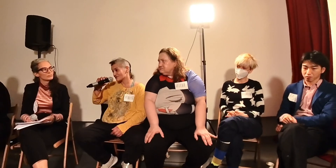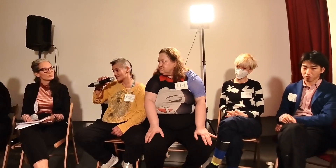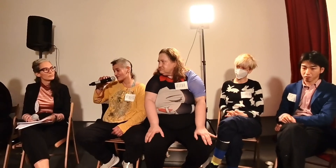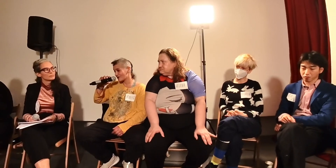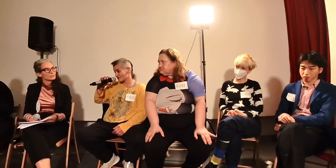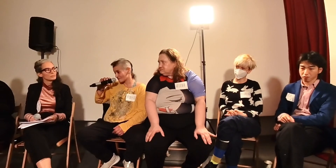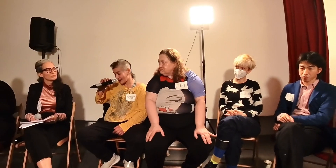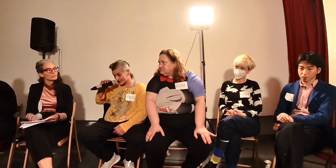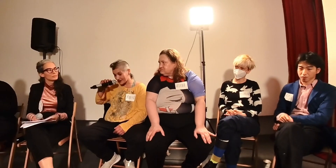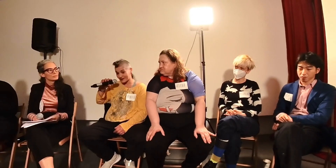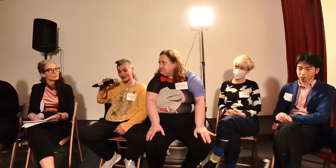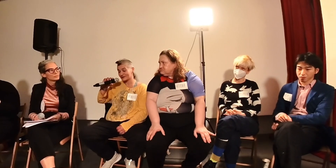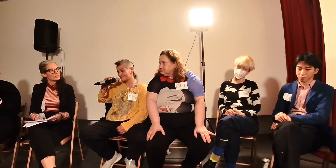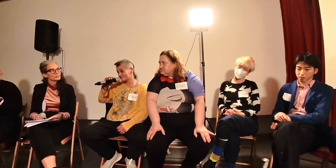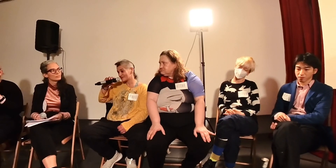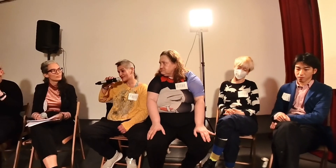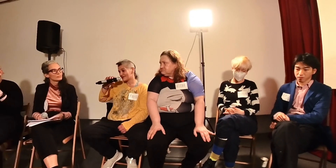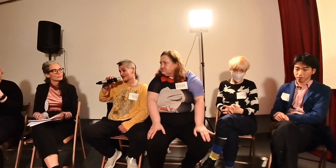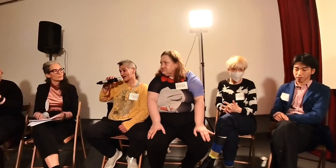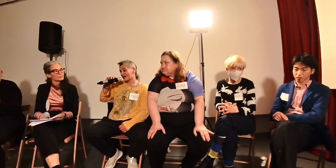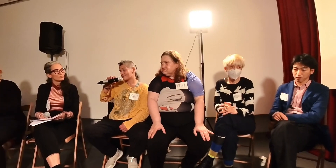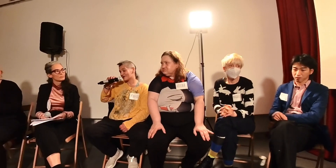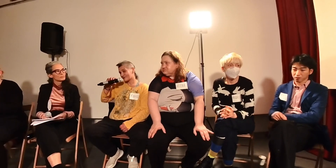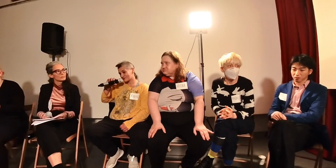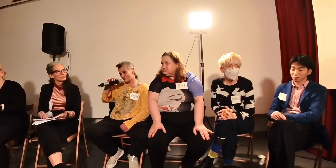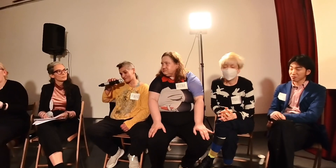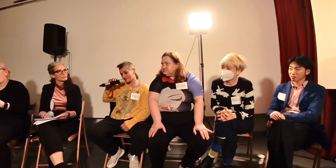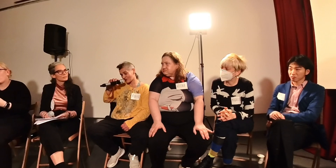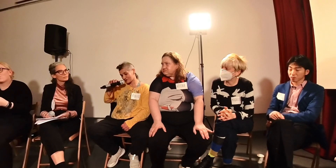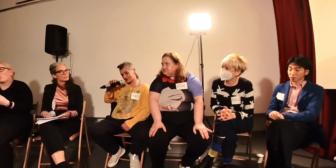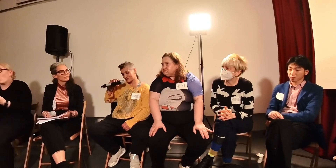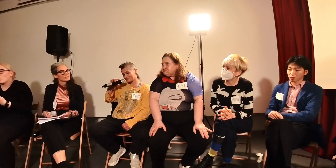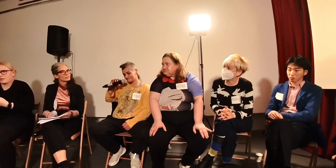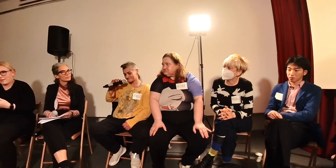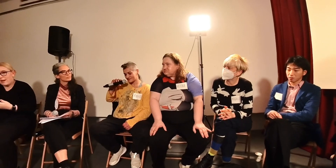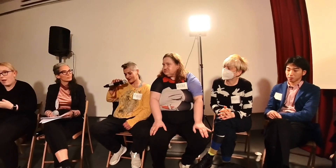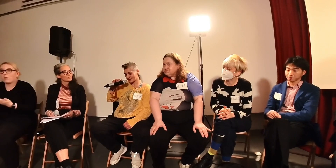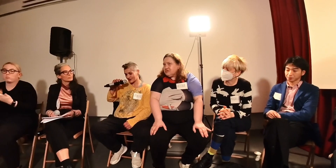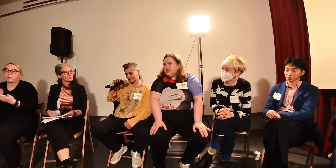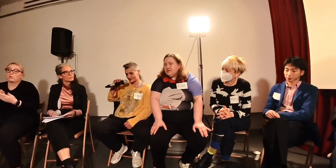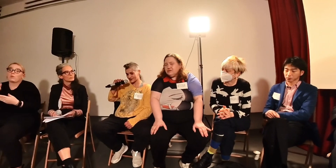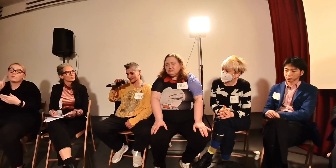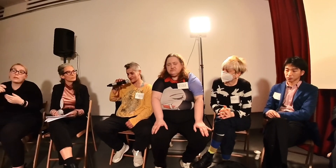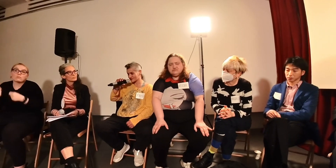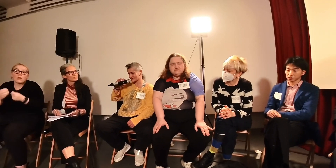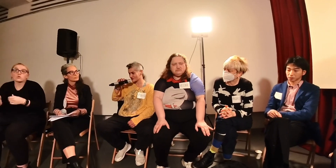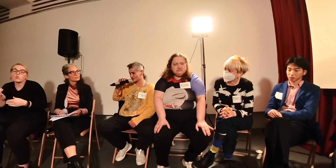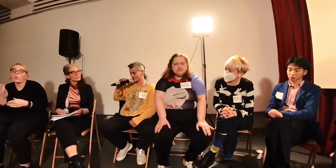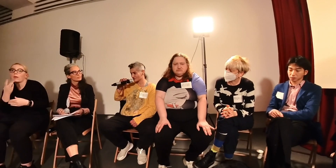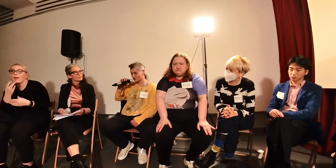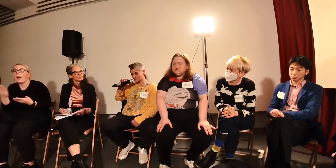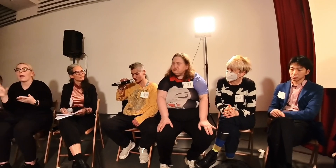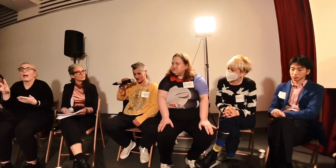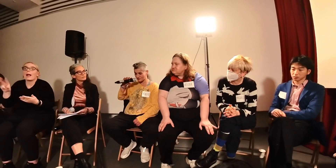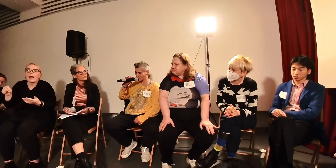uměleckém světě to jméno má nějaký a ví, jak v tom chodit a tak, takže vlastně